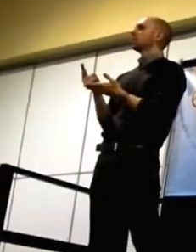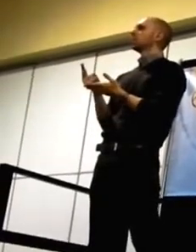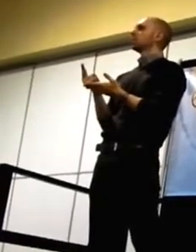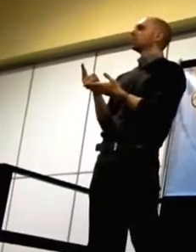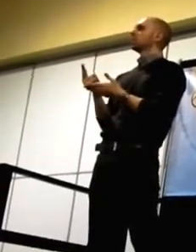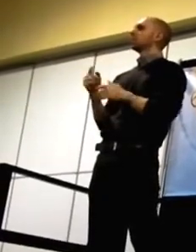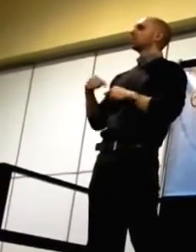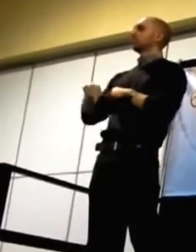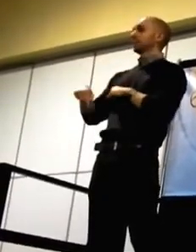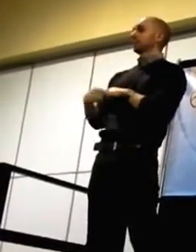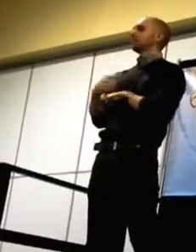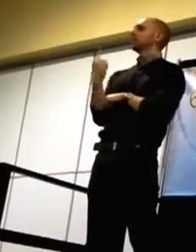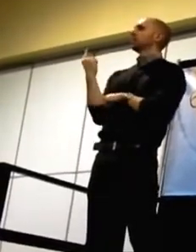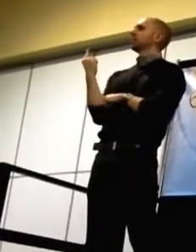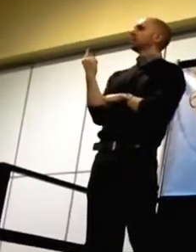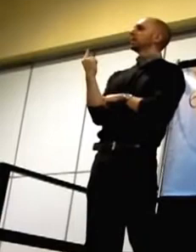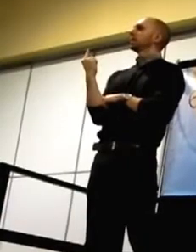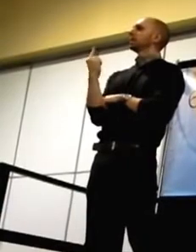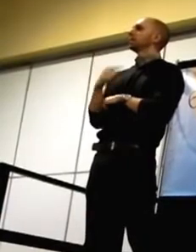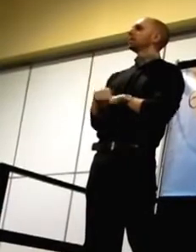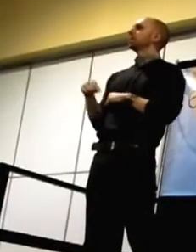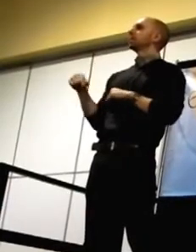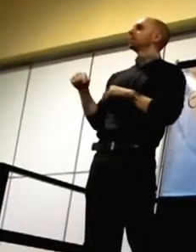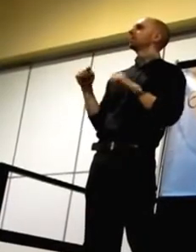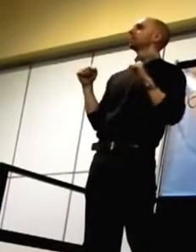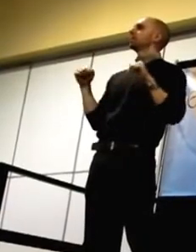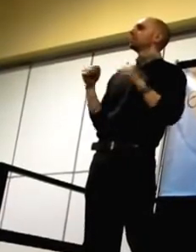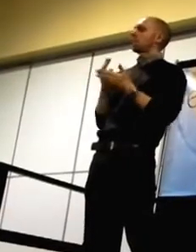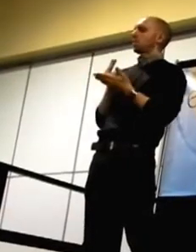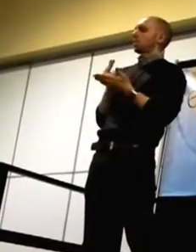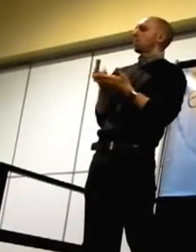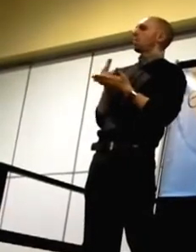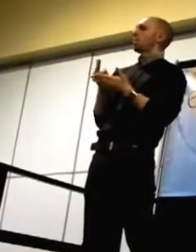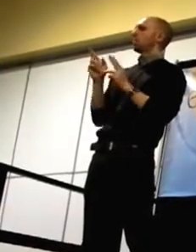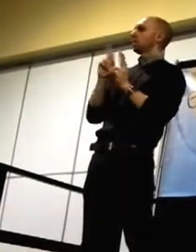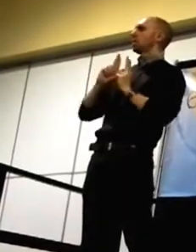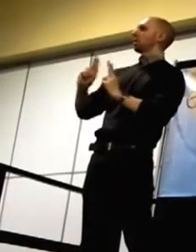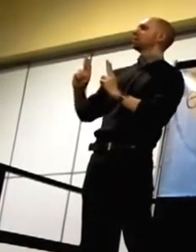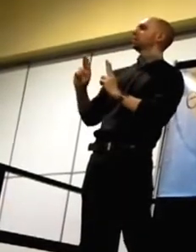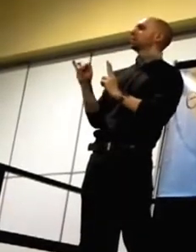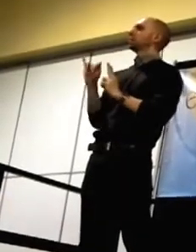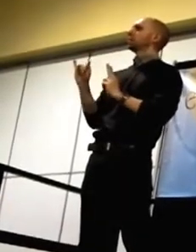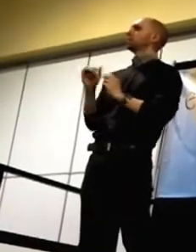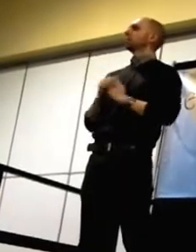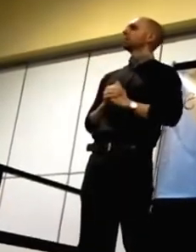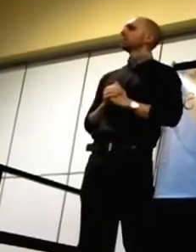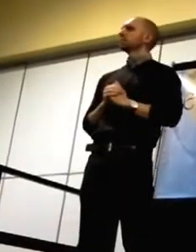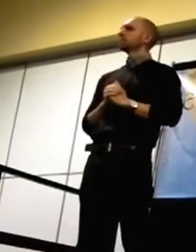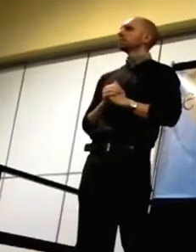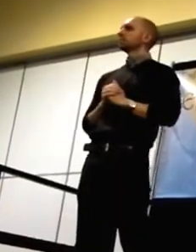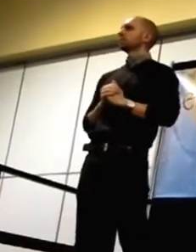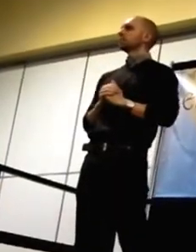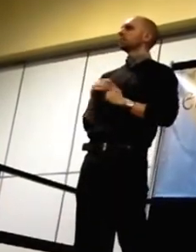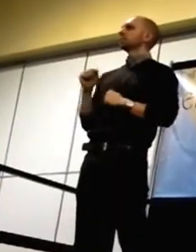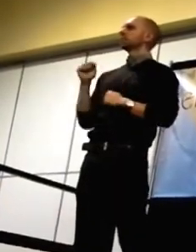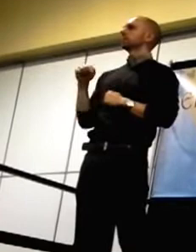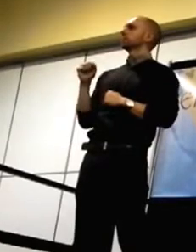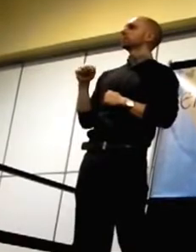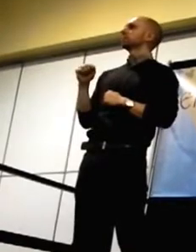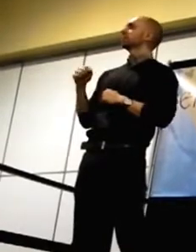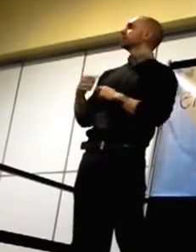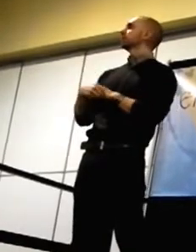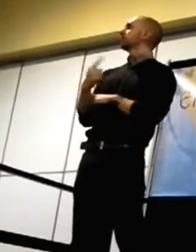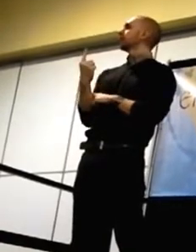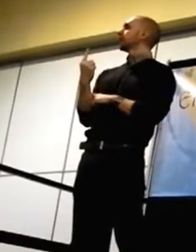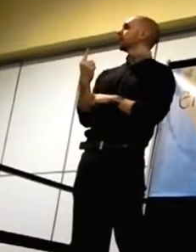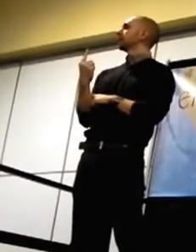this day. كَحُرْمَةِ يَوْمِكُمْ هَذَا فِي شَهْرِكُمْ هَذَا فِي بَلَدِكُمْ هَذَا. The sanctity of this day and this month and